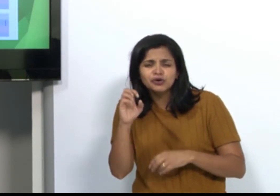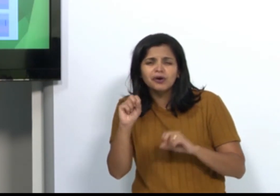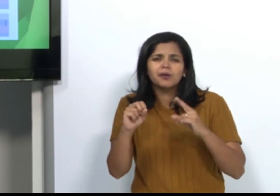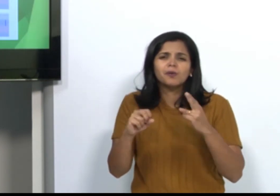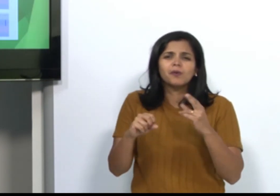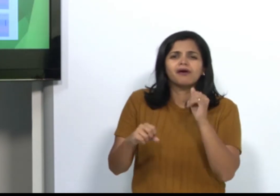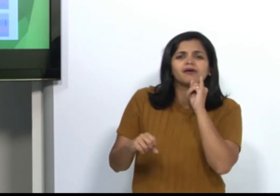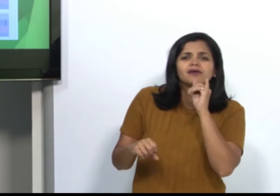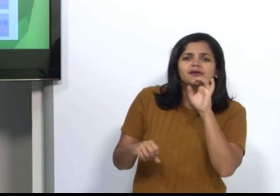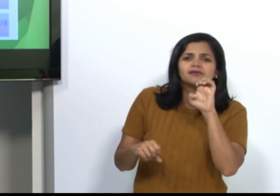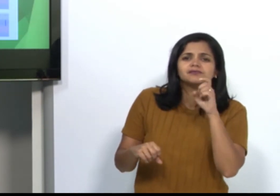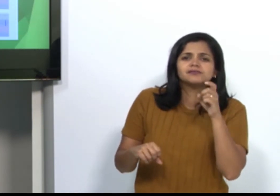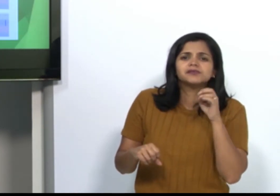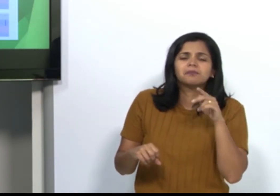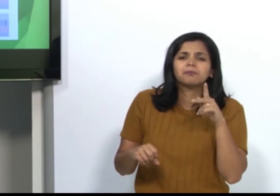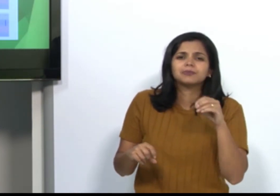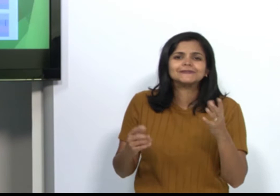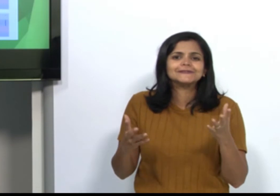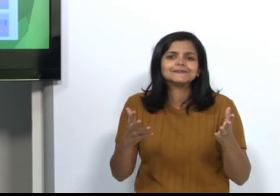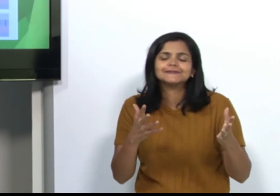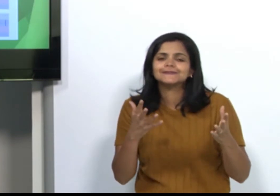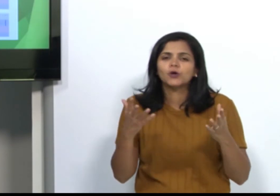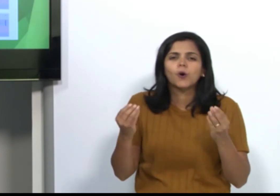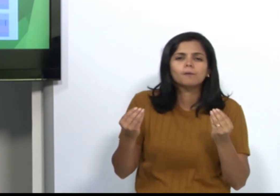É triste ou tem outro significado?